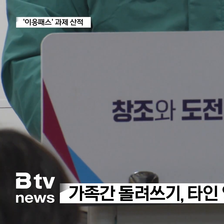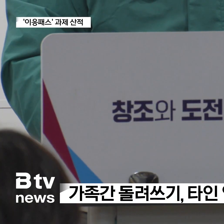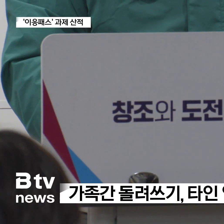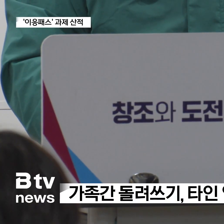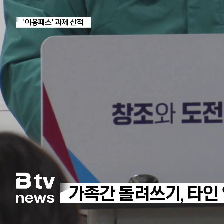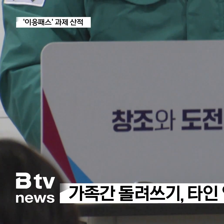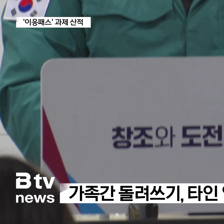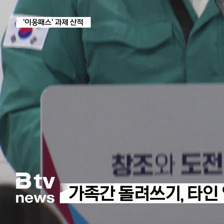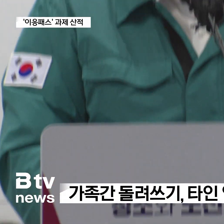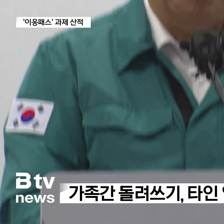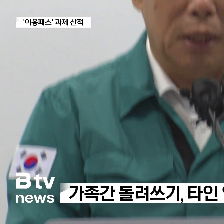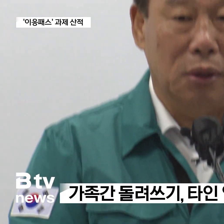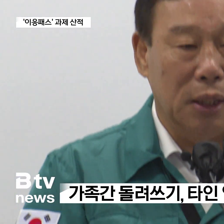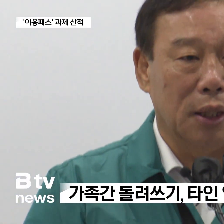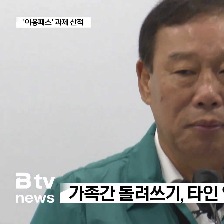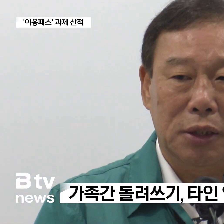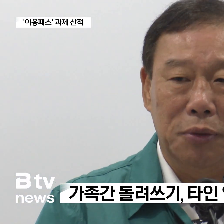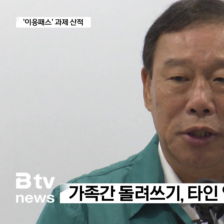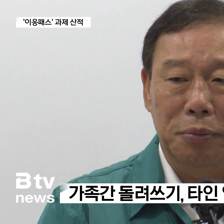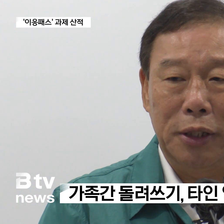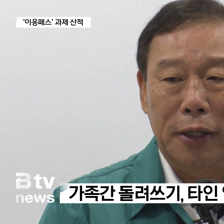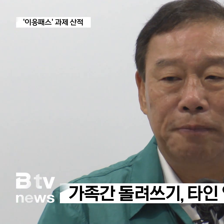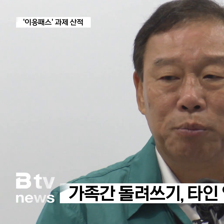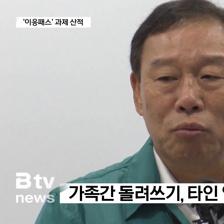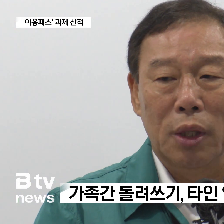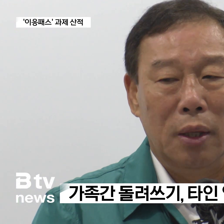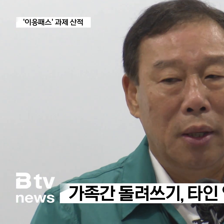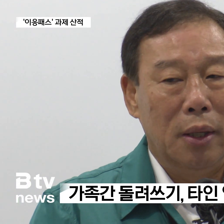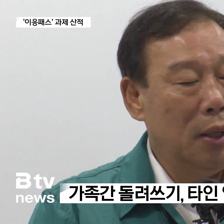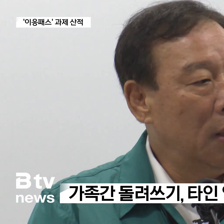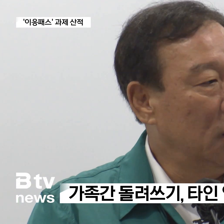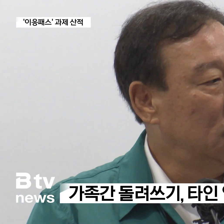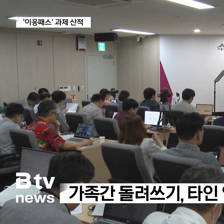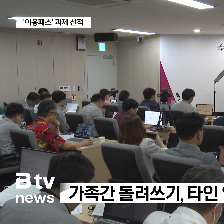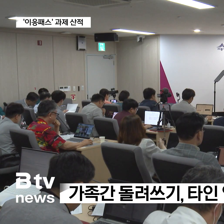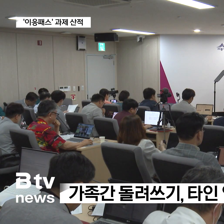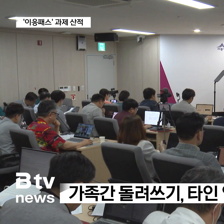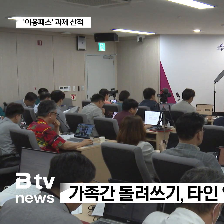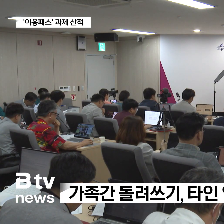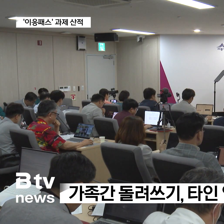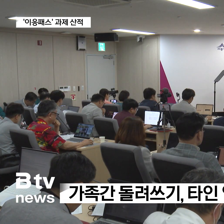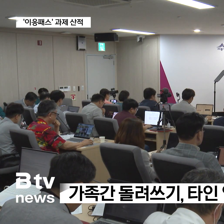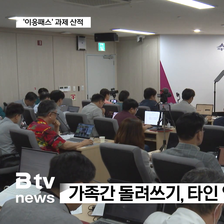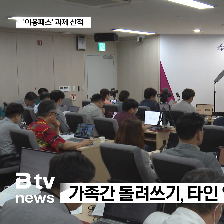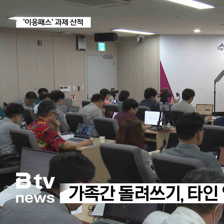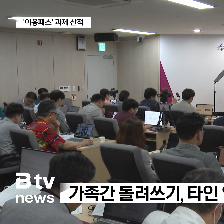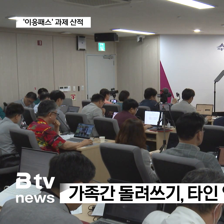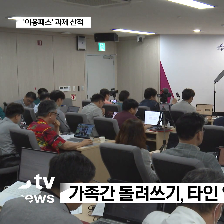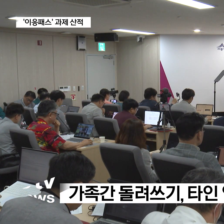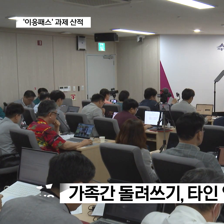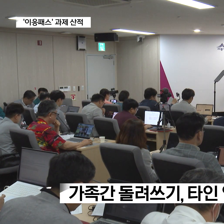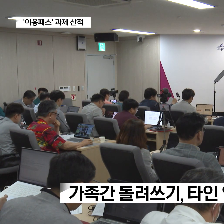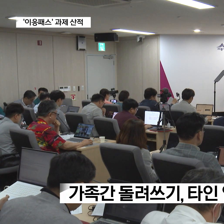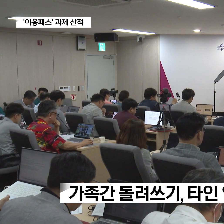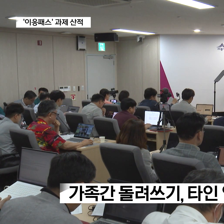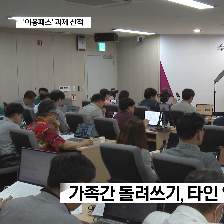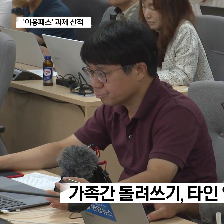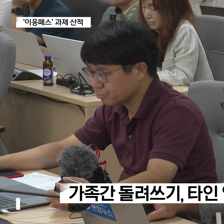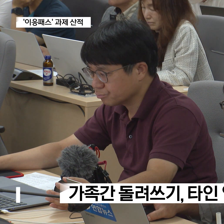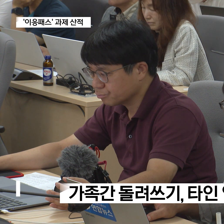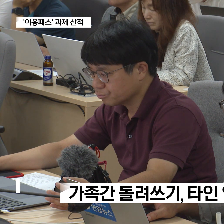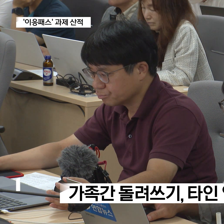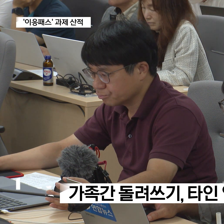가족이 하나의 이응 패스를 발급받아 번갈아가며 이용하거나 타인에게 양도해도 제지할 길이